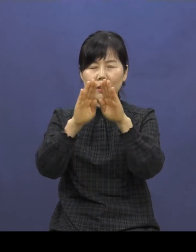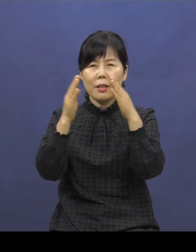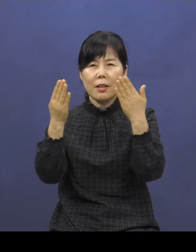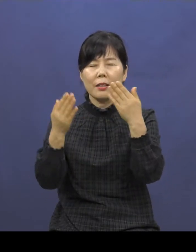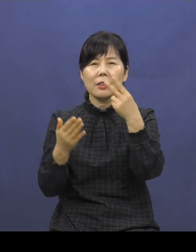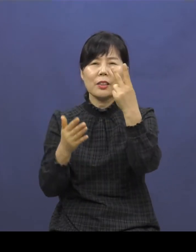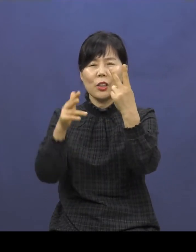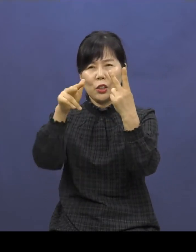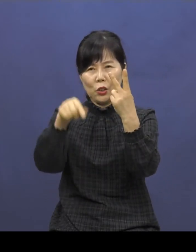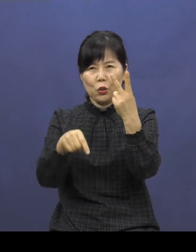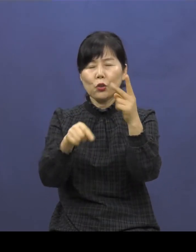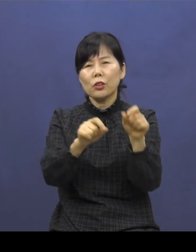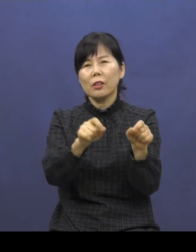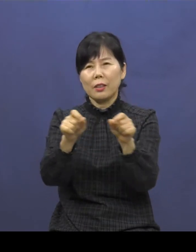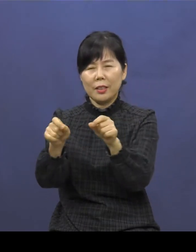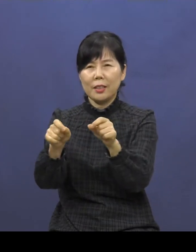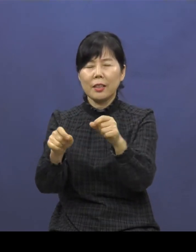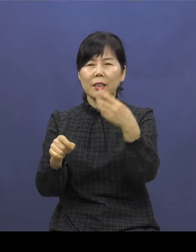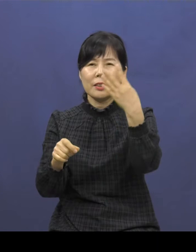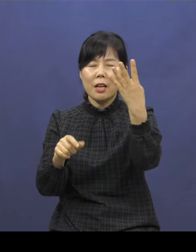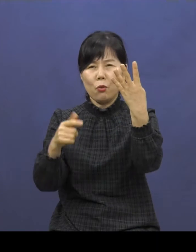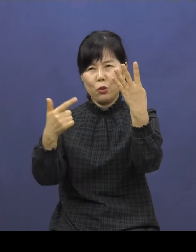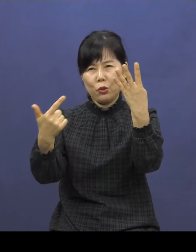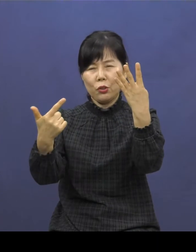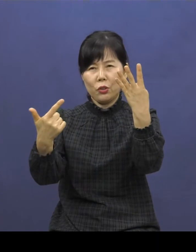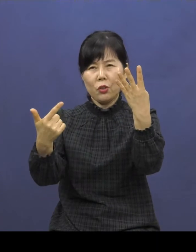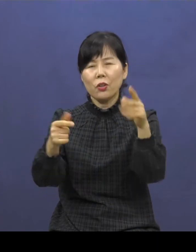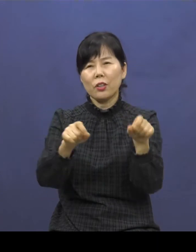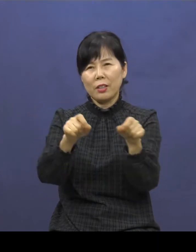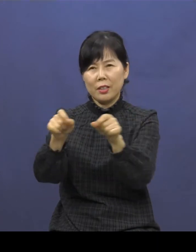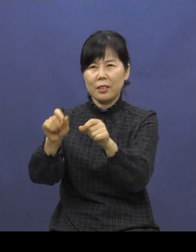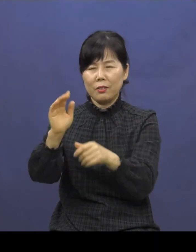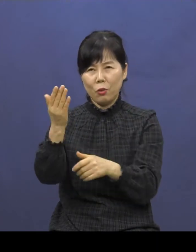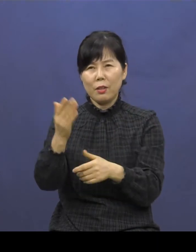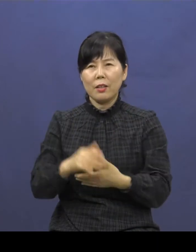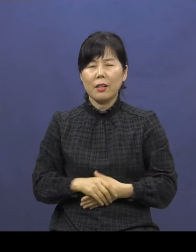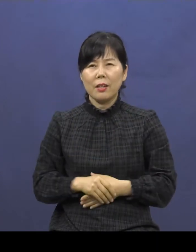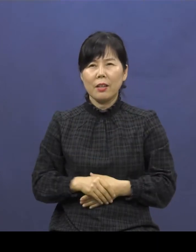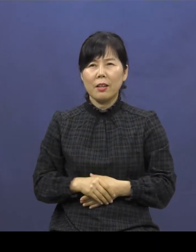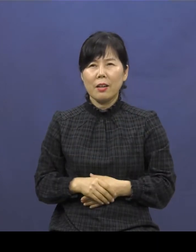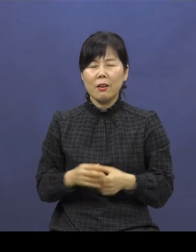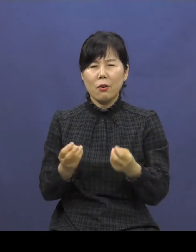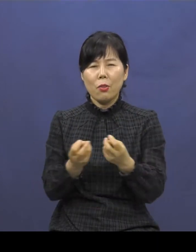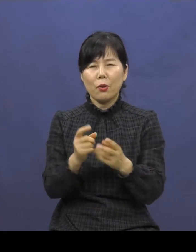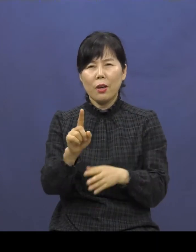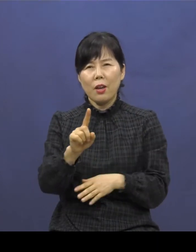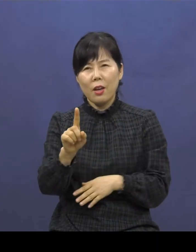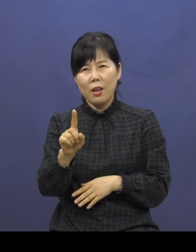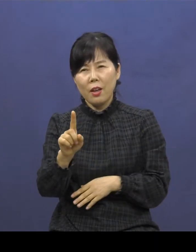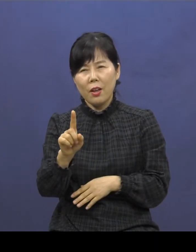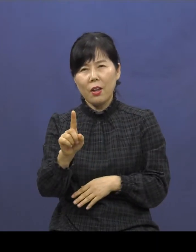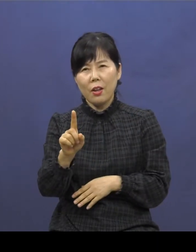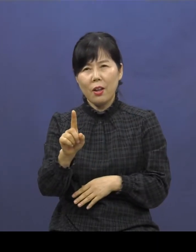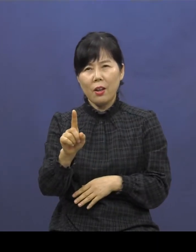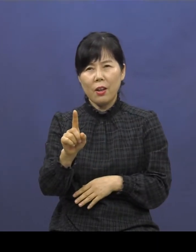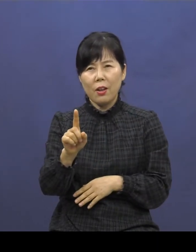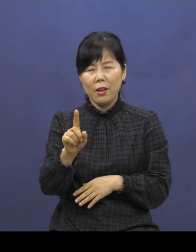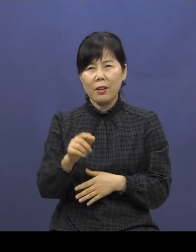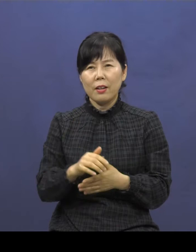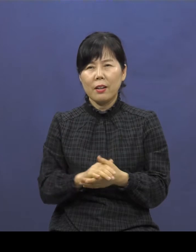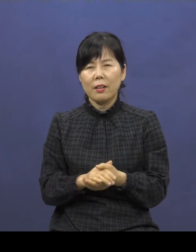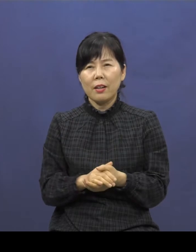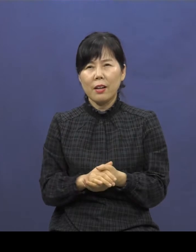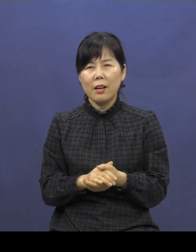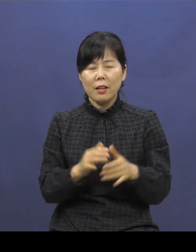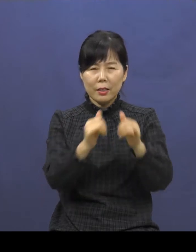그래서 4월 6일로 연기됐기 때문에 저희가 이제 어떻게 해야 할 것인지, 사실 지금 사회의